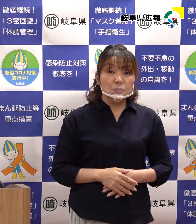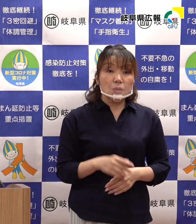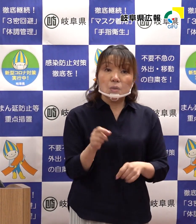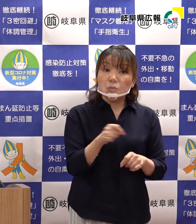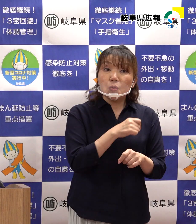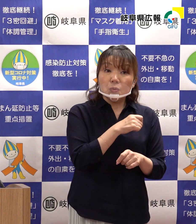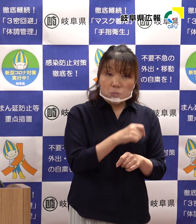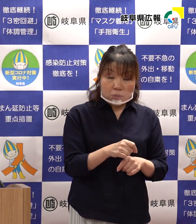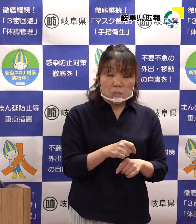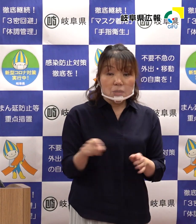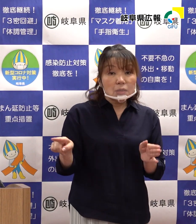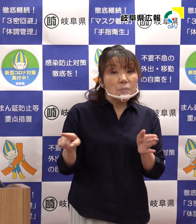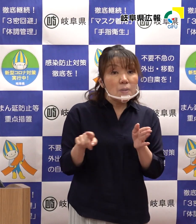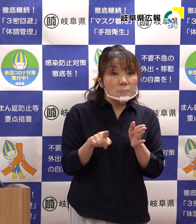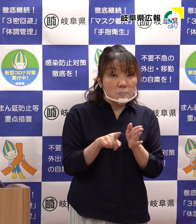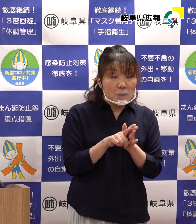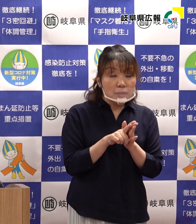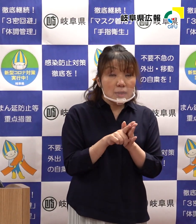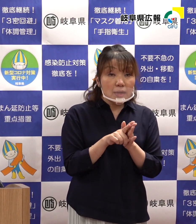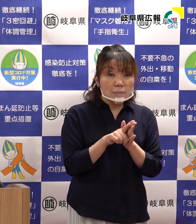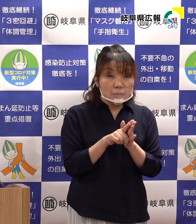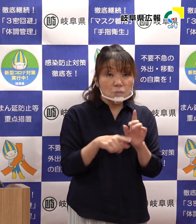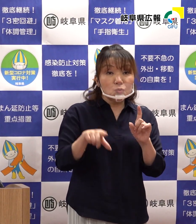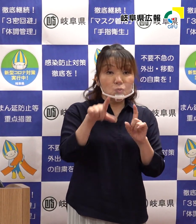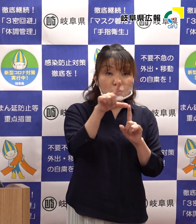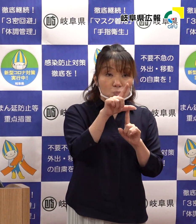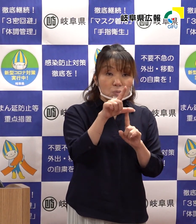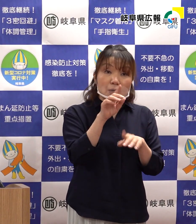に、これまでに上乗せしている部分は、